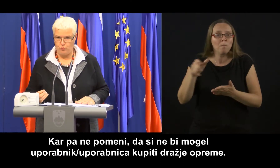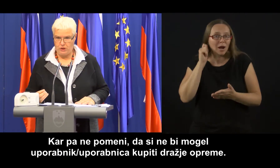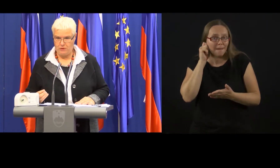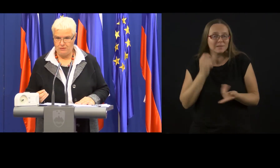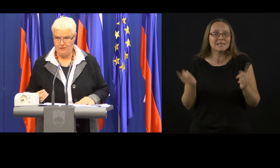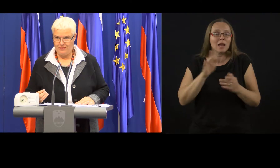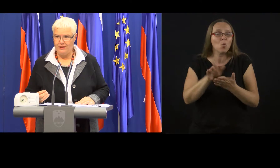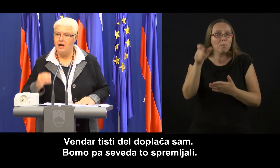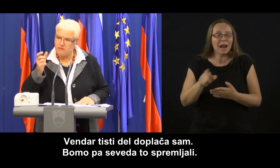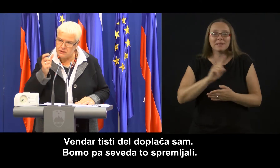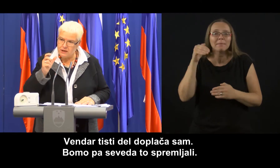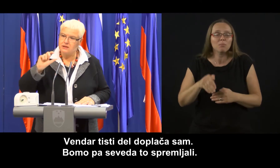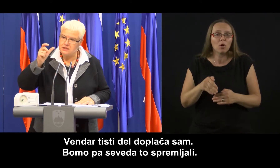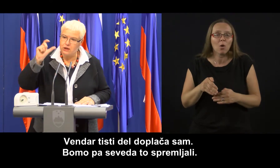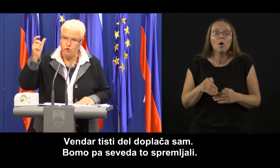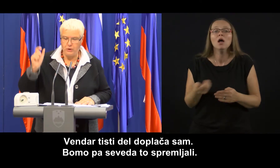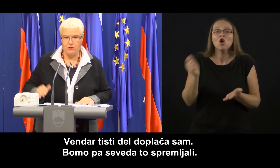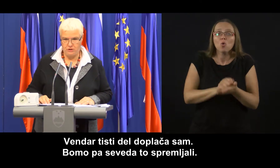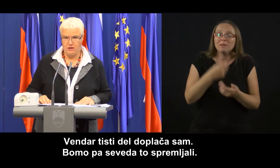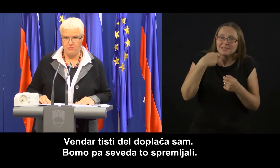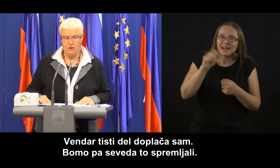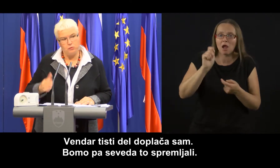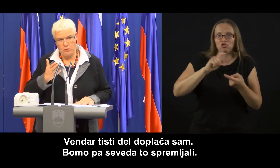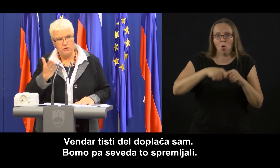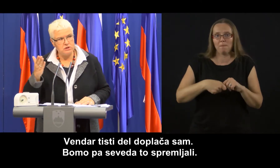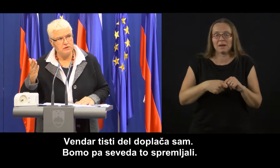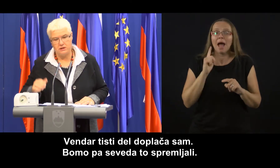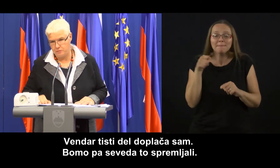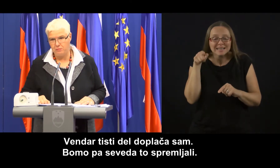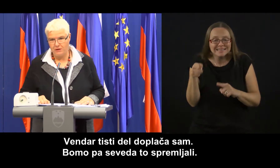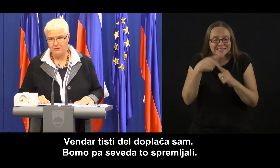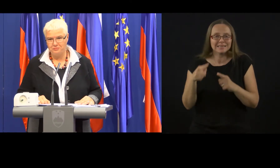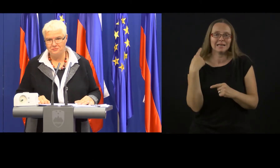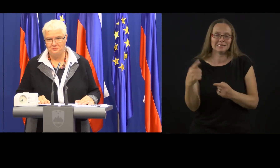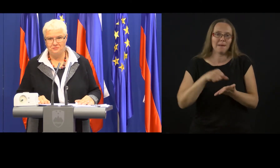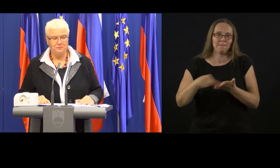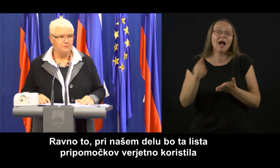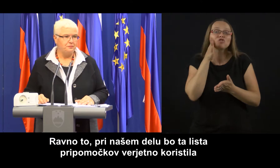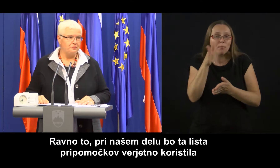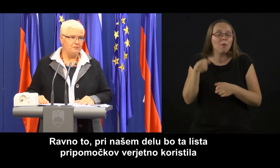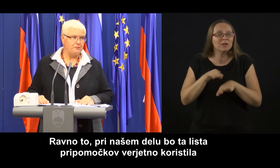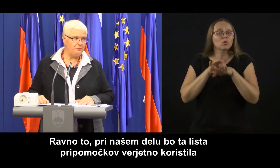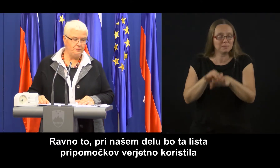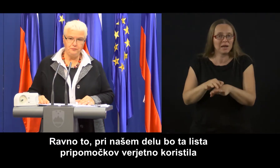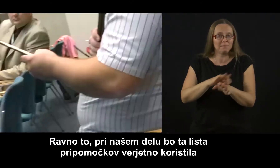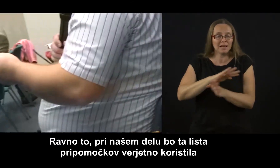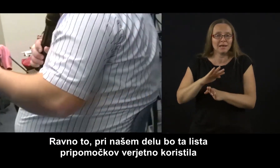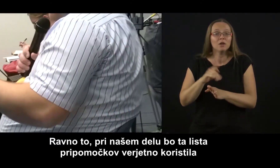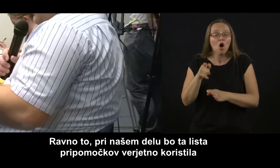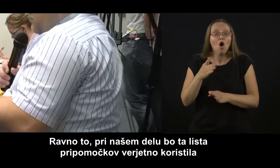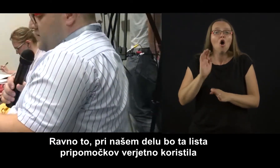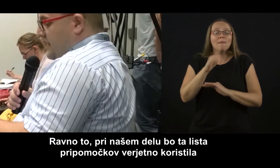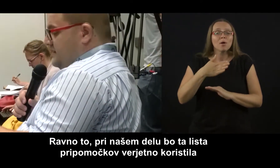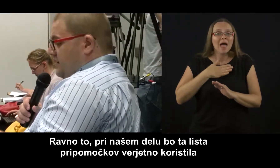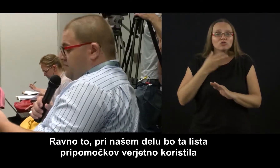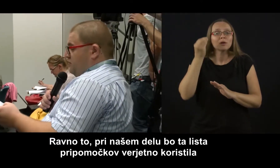dražje opreme. Vendar ti del doplača sam. Bomo pa to seveda spremljali. Ne? Ravno to. Po našem